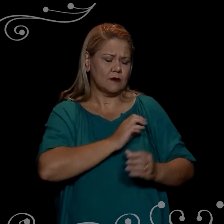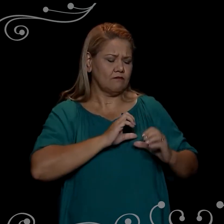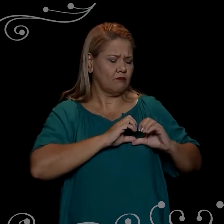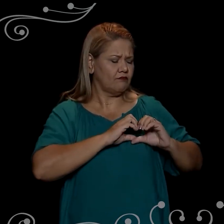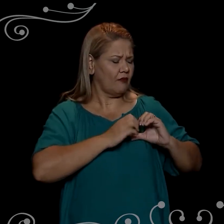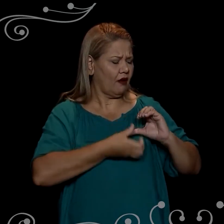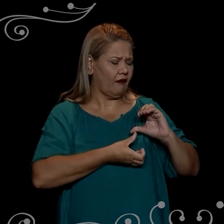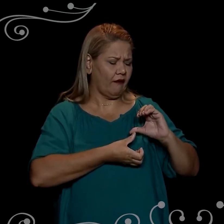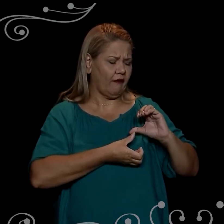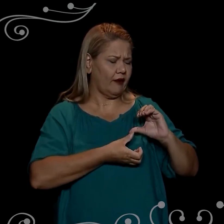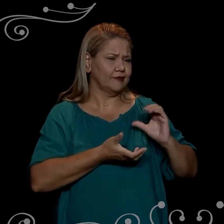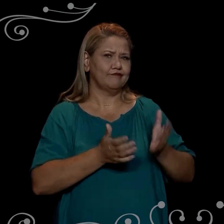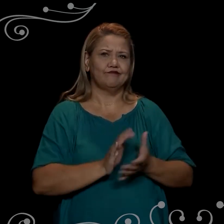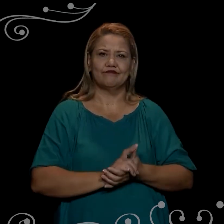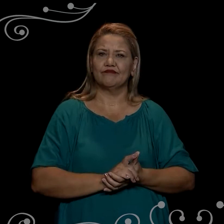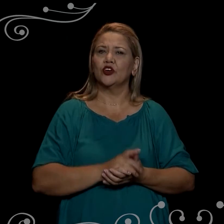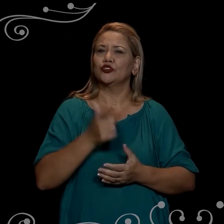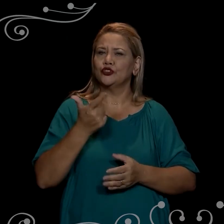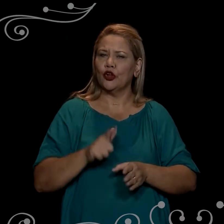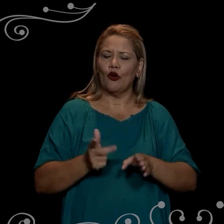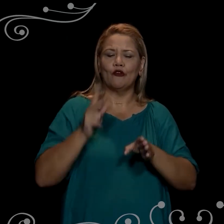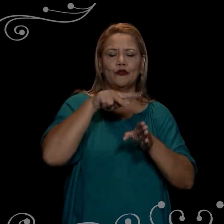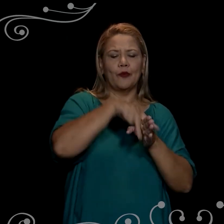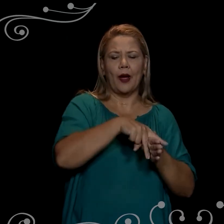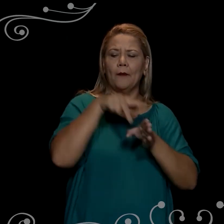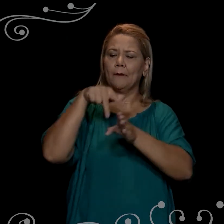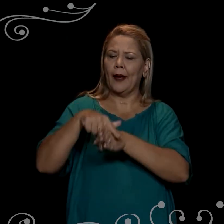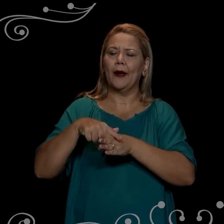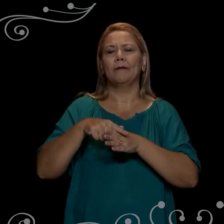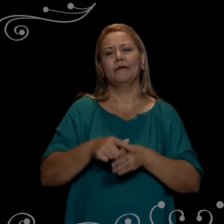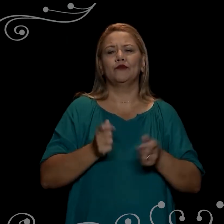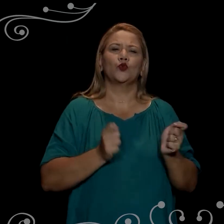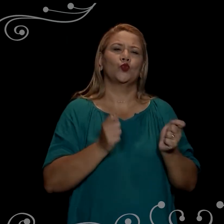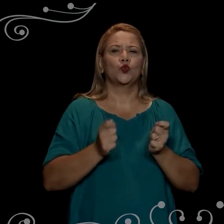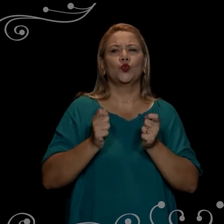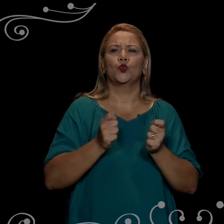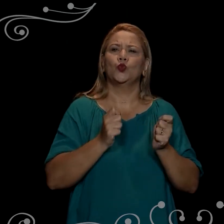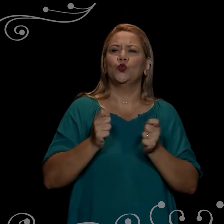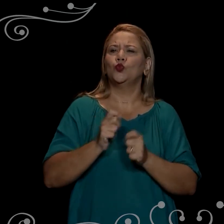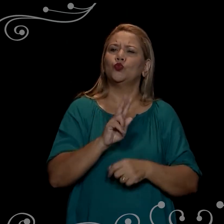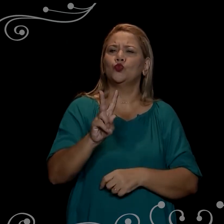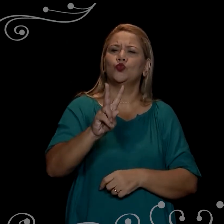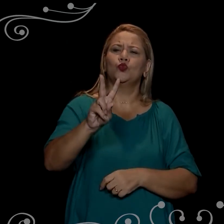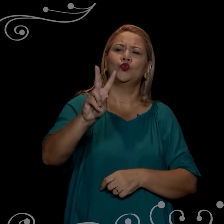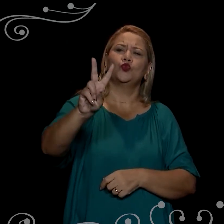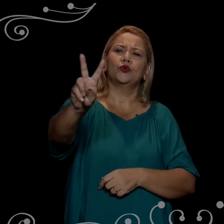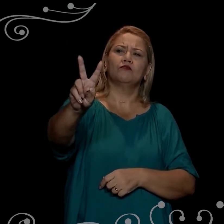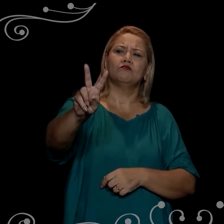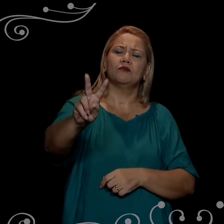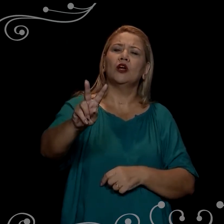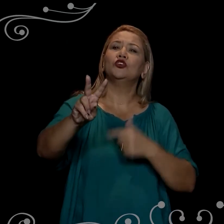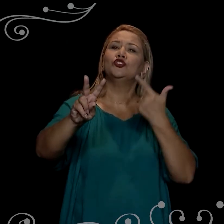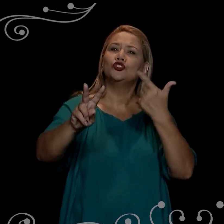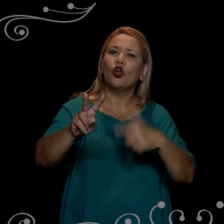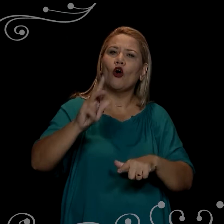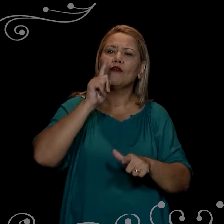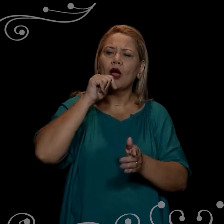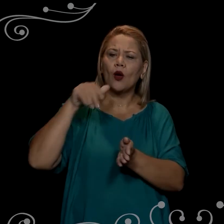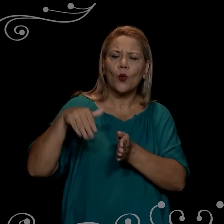Voltaram a cavalgar. E algum tempo depois, ao ver um córrego, a princesa sentiu